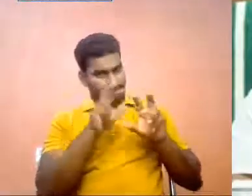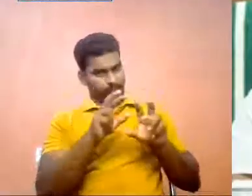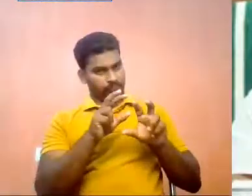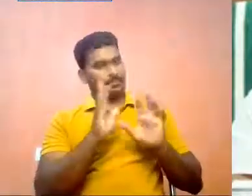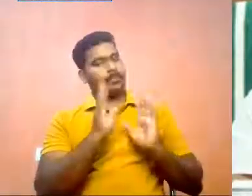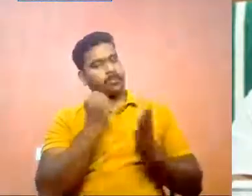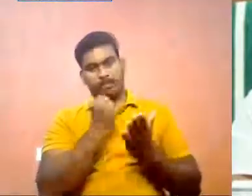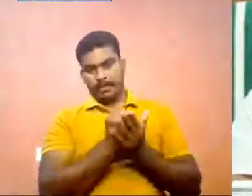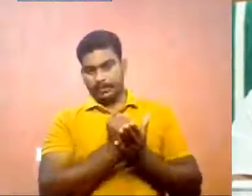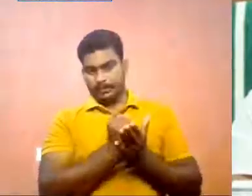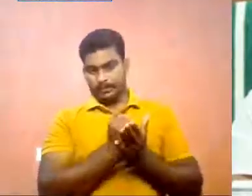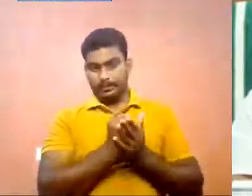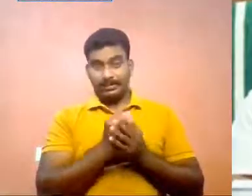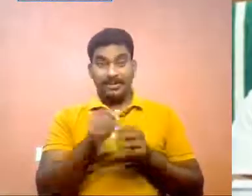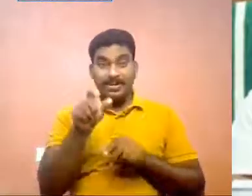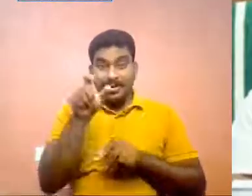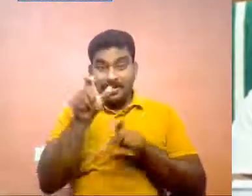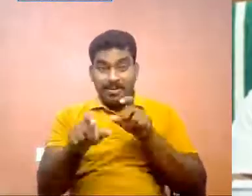മറ്റുള്ളവരുമായി